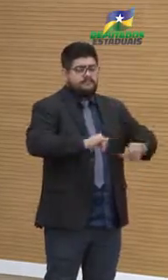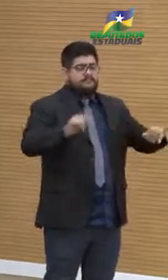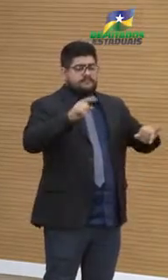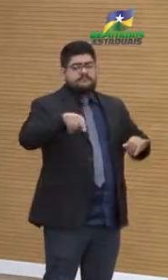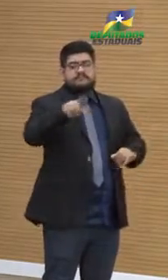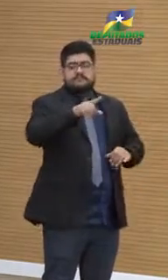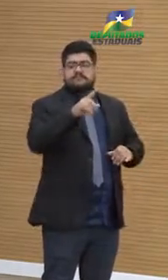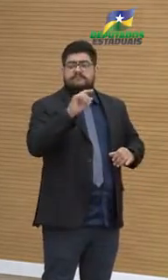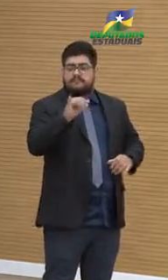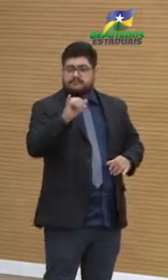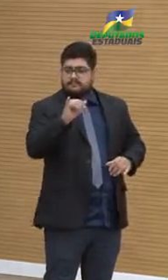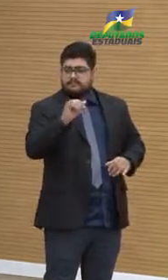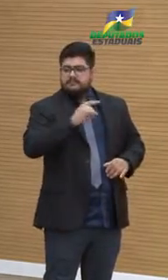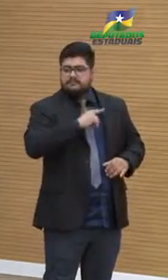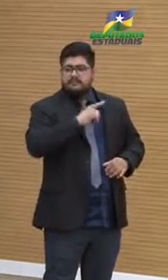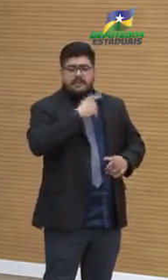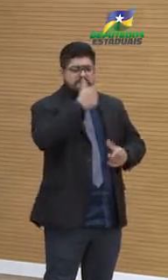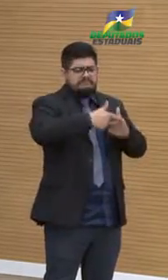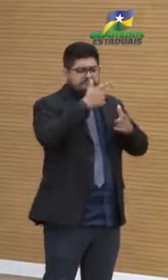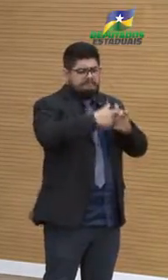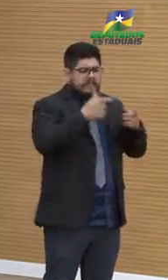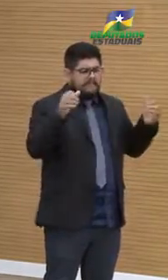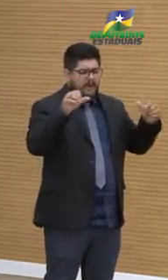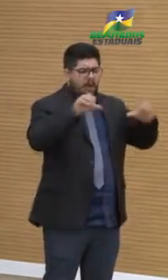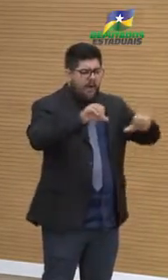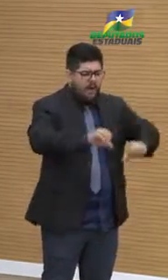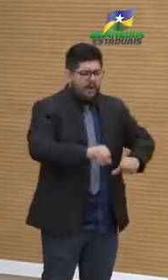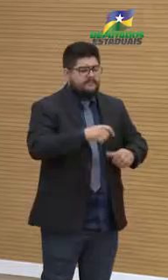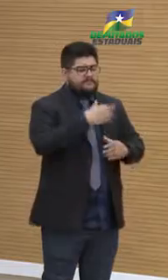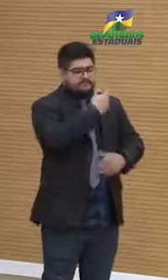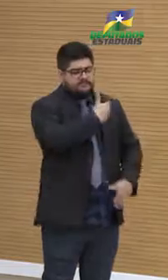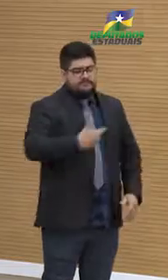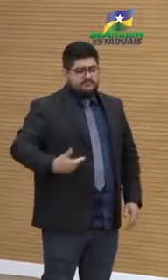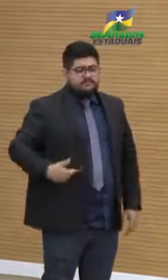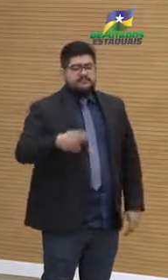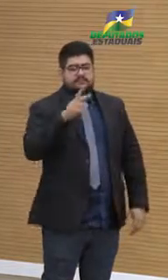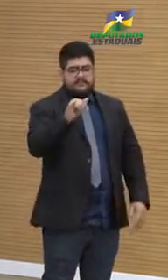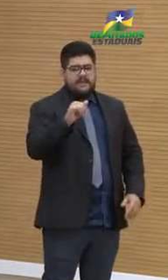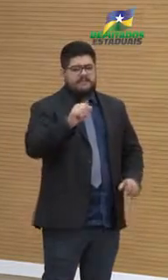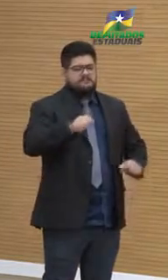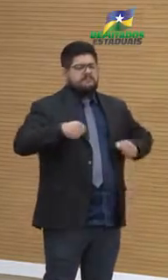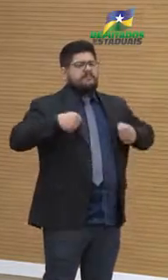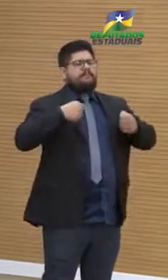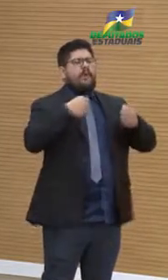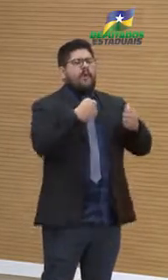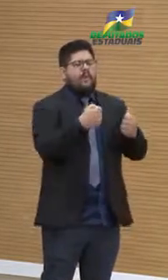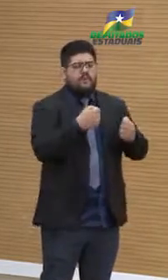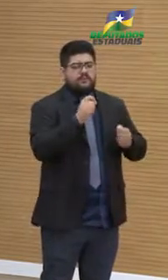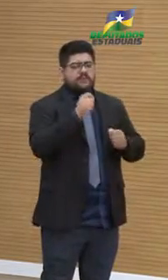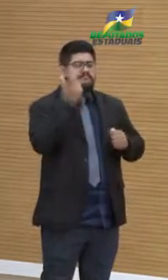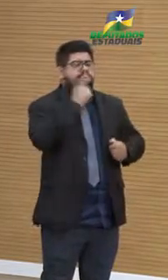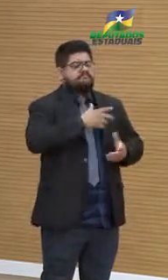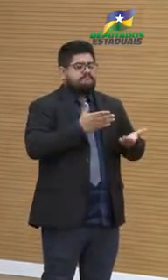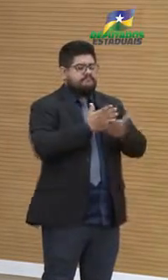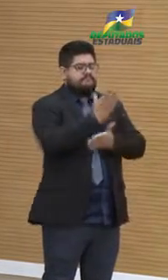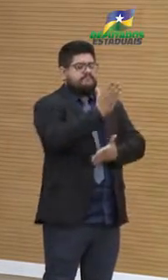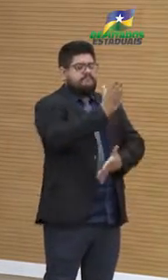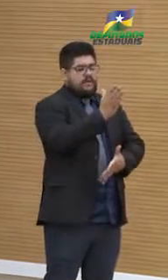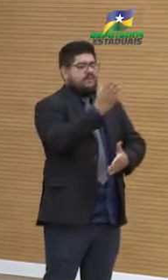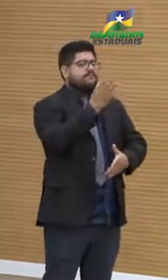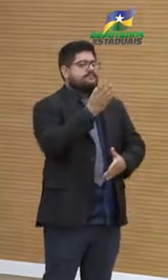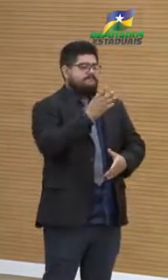a não ser que tenha um hecatombe, algum problema muito grave, o governo vai jogar todas as suas forças para que aprove a reforma da